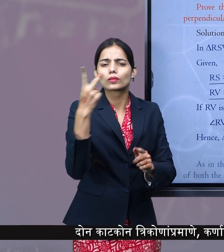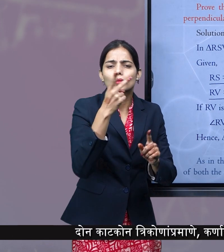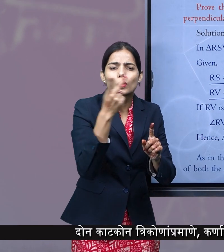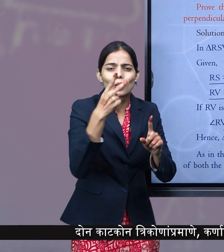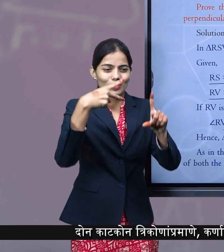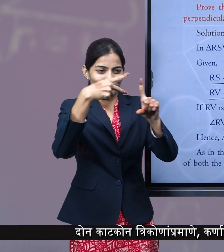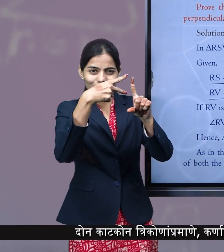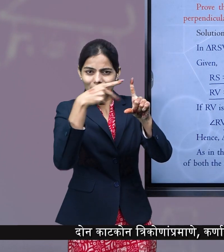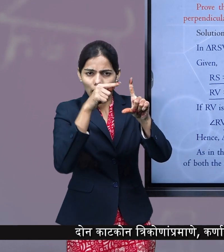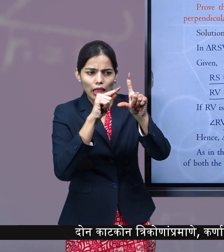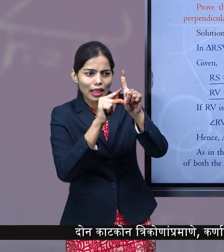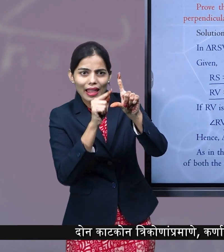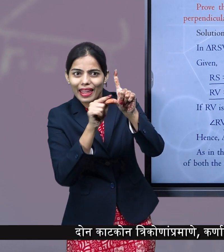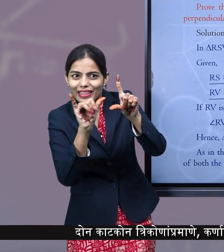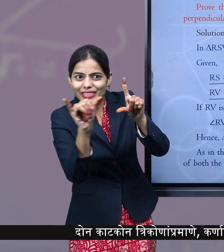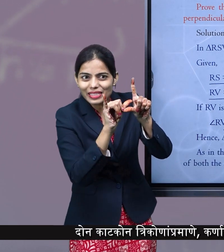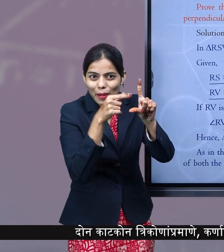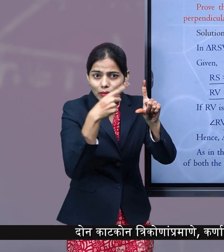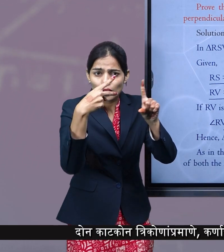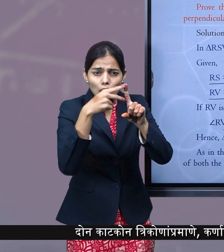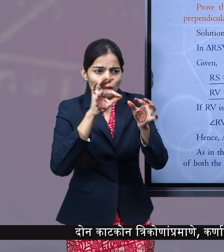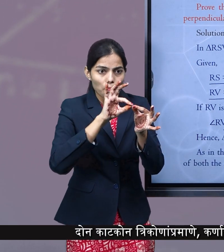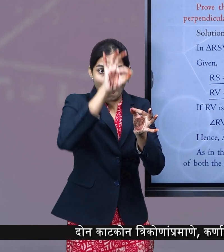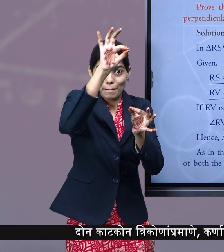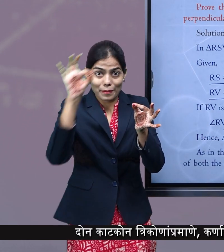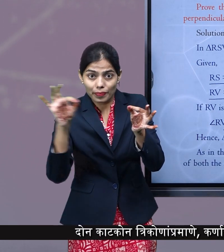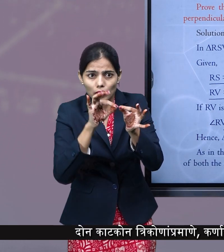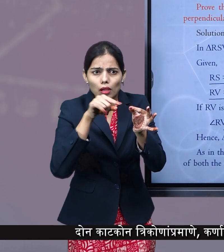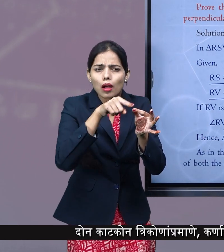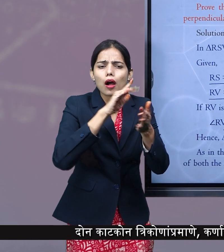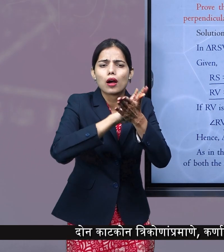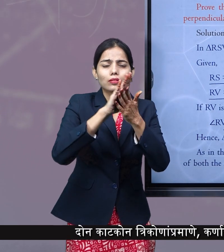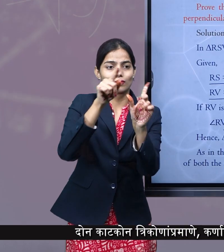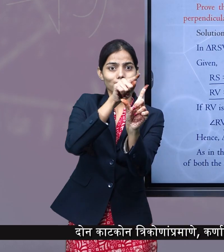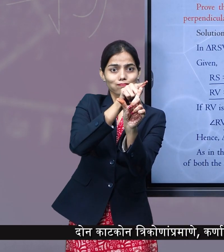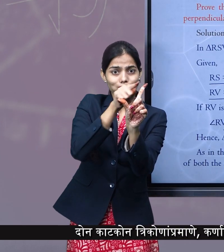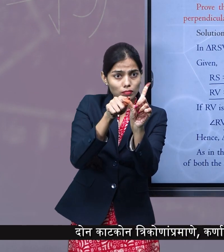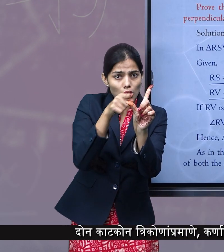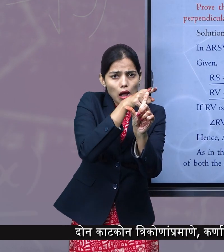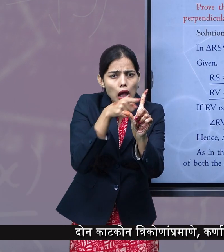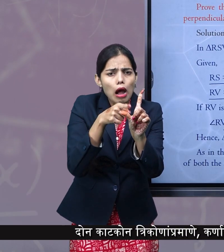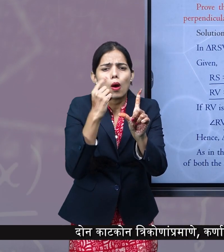दोन काटकोन त्रिकोणांप्रमाणे कर्णाची लांबी आणि दोन्ही बाजूंची एक बाजू समान